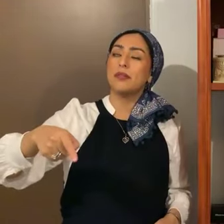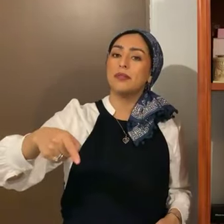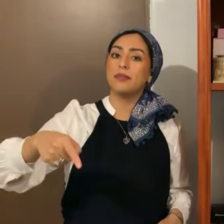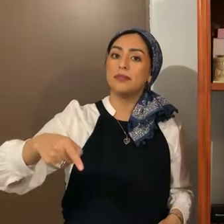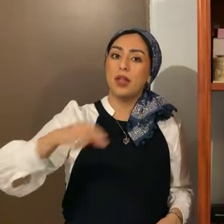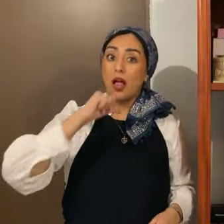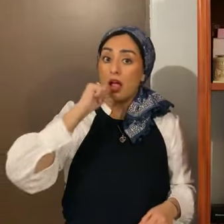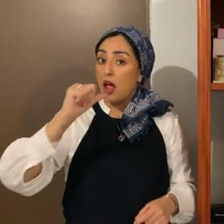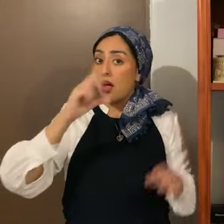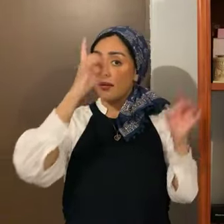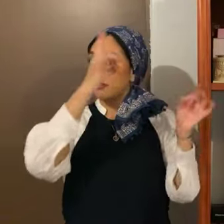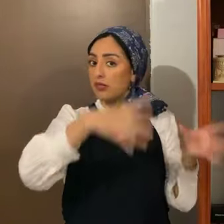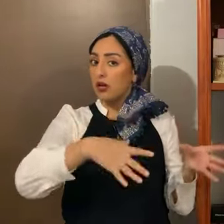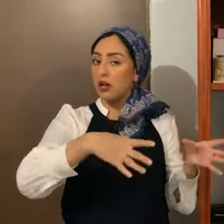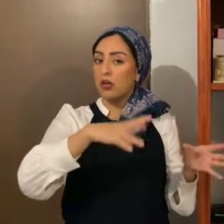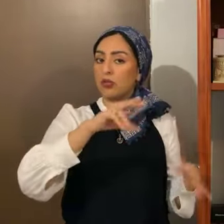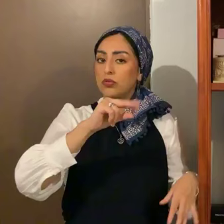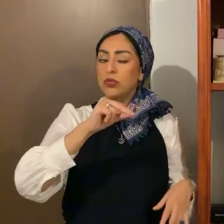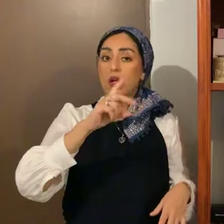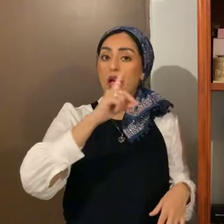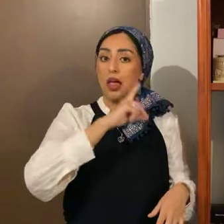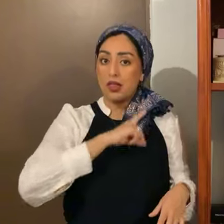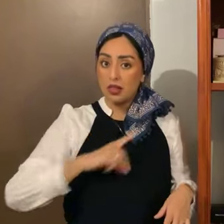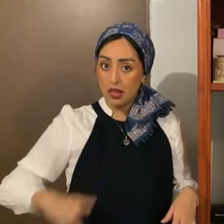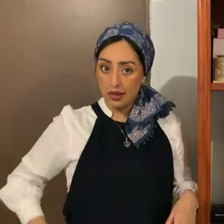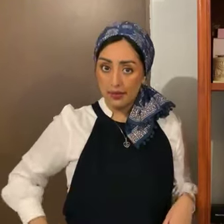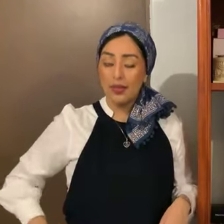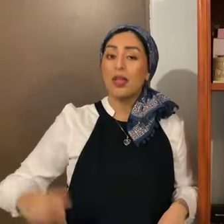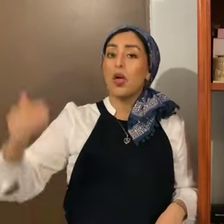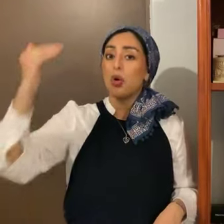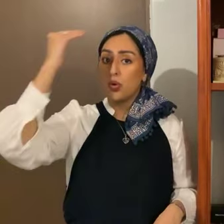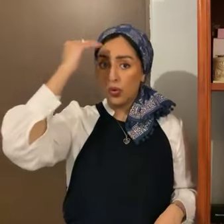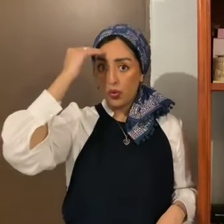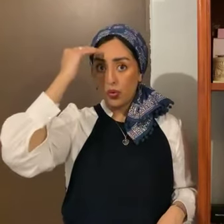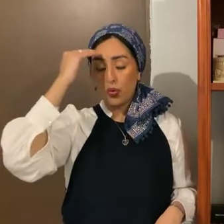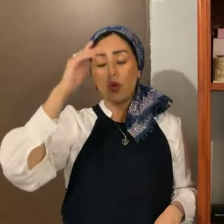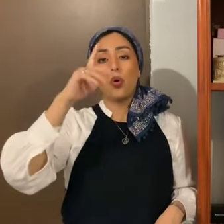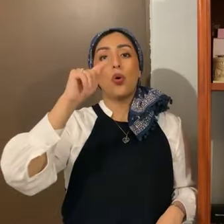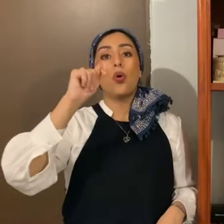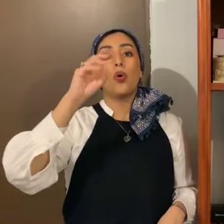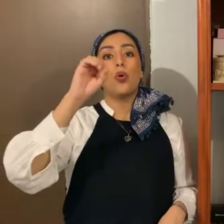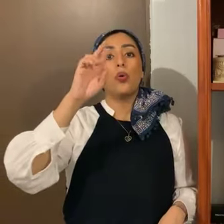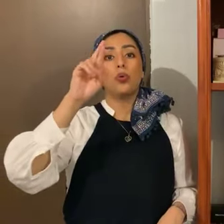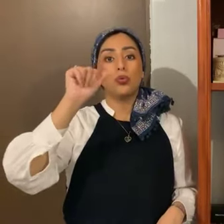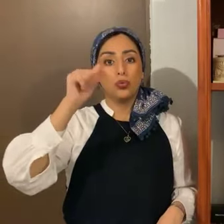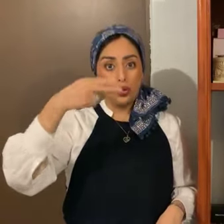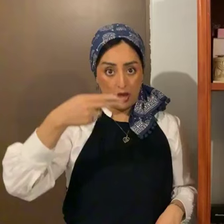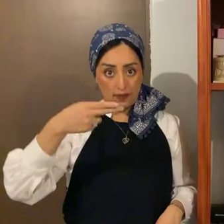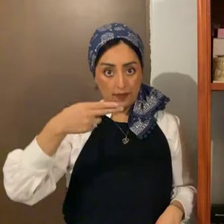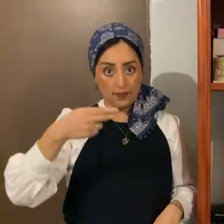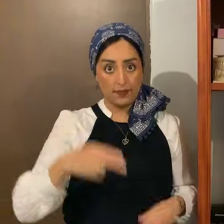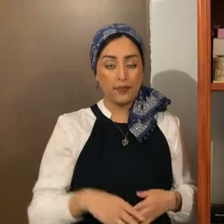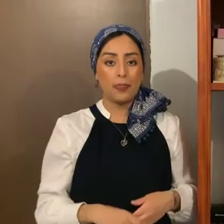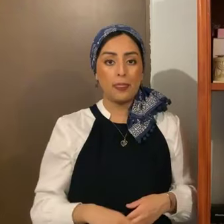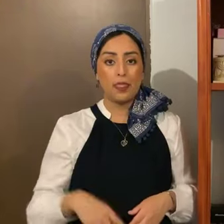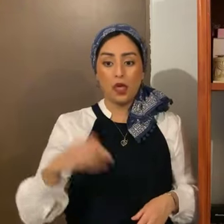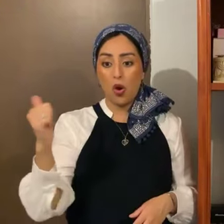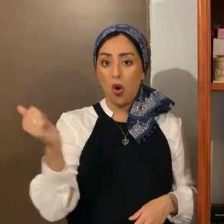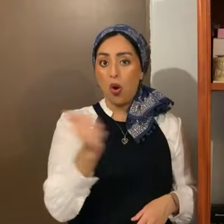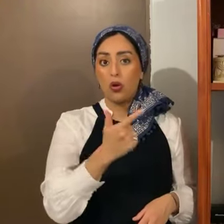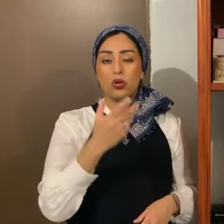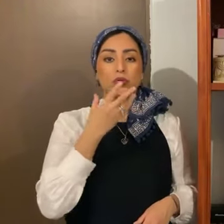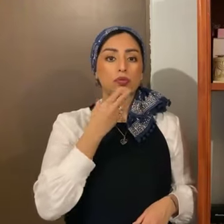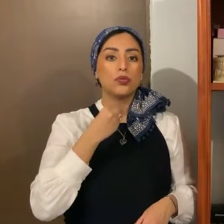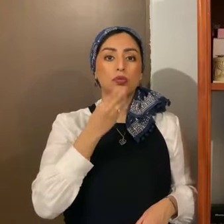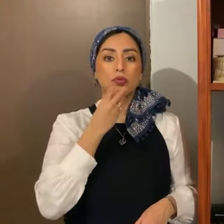No maldijo. Él sabe perfectamente, sabía Torah. De hecho, todo niño